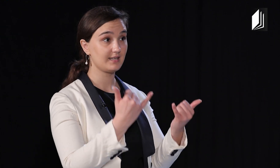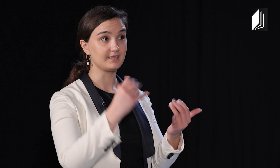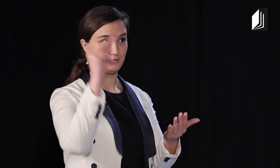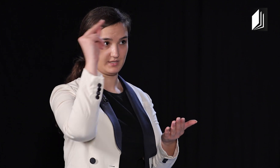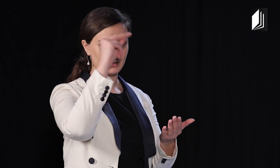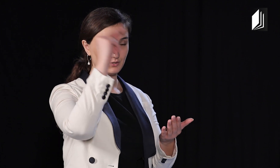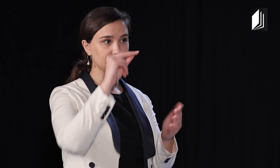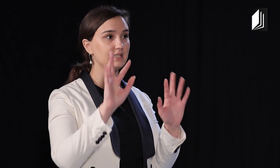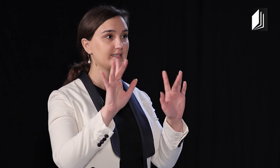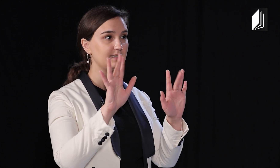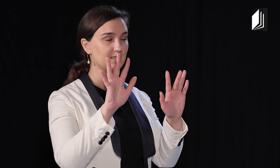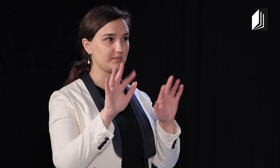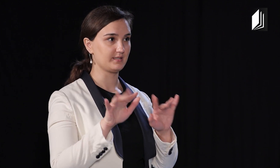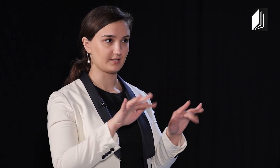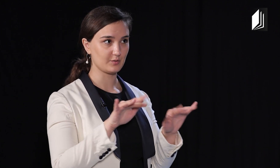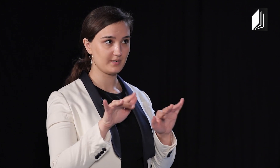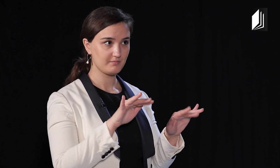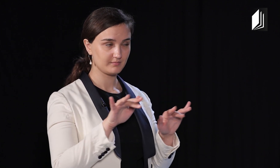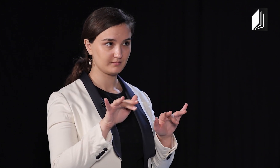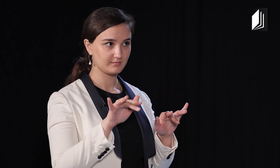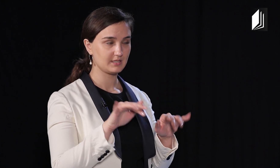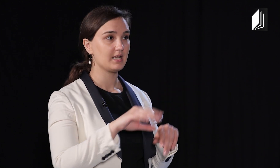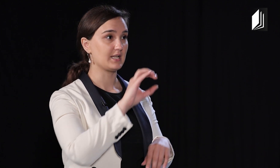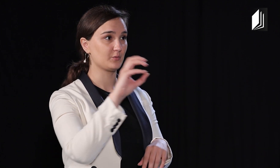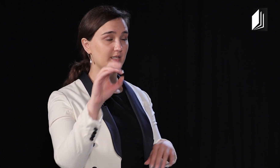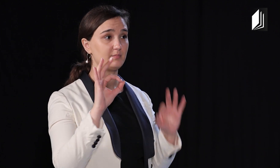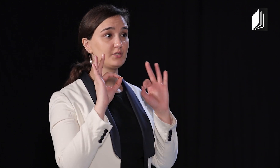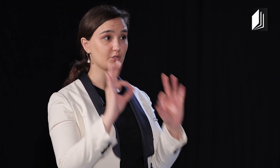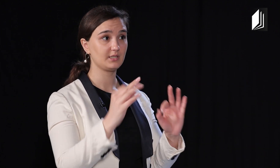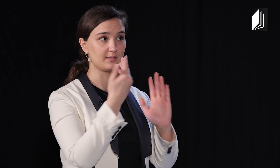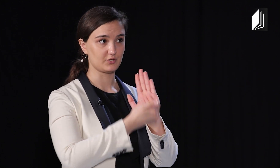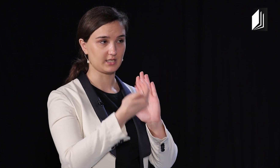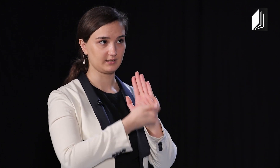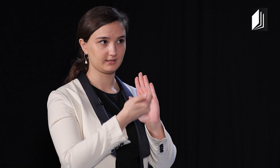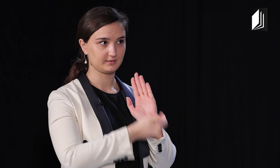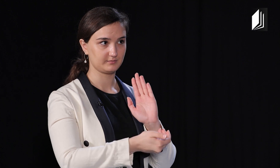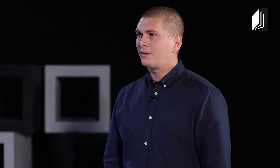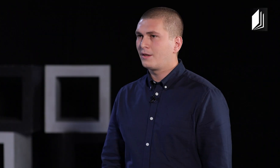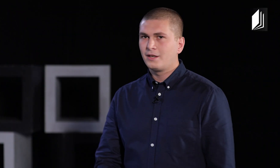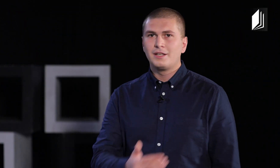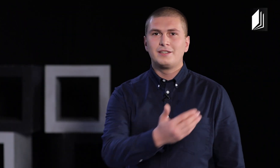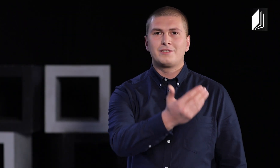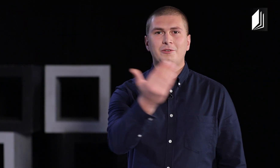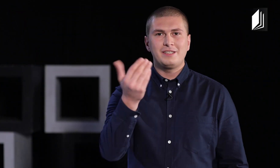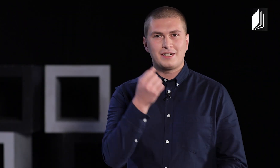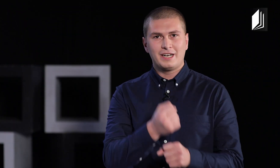ახლა კი ვისწავლოთ თითების დაწყობა, ასოპგერების სწორად გამოსახატად. თქვენც